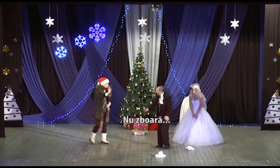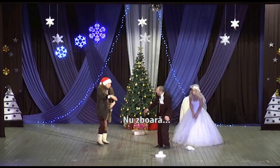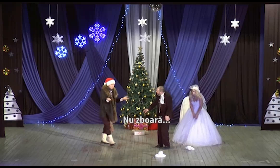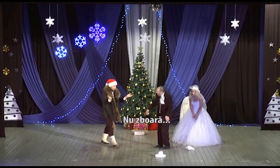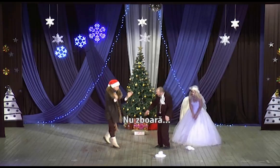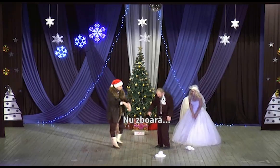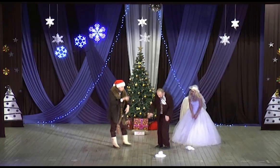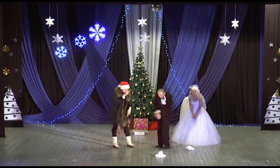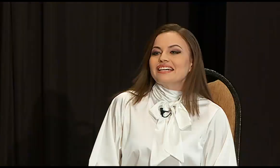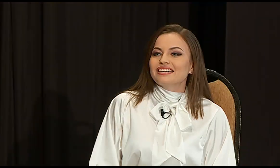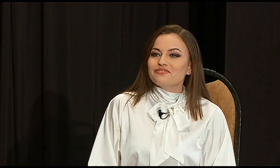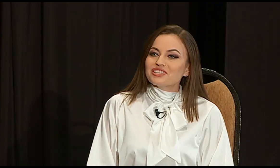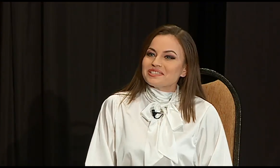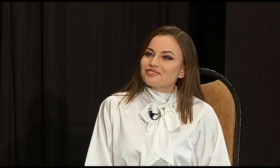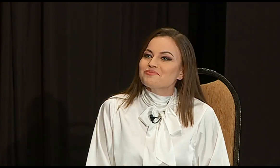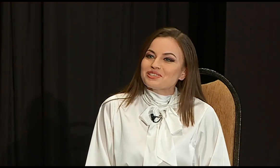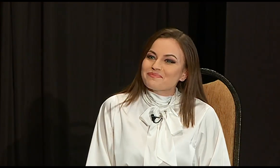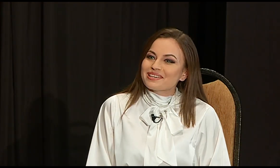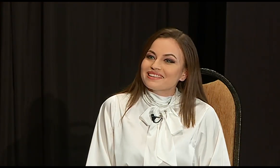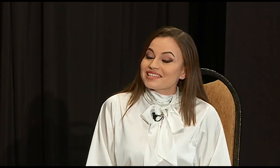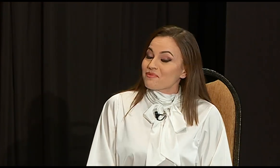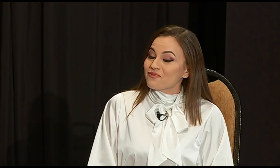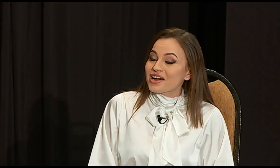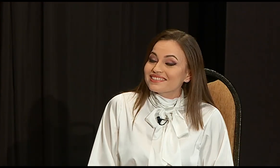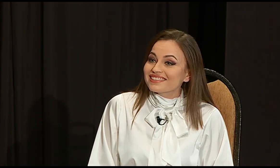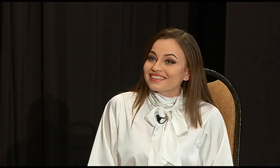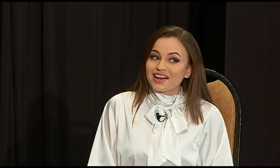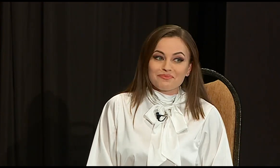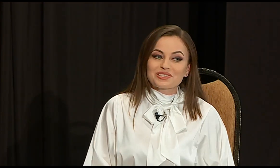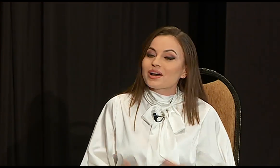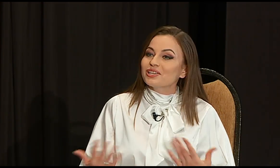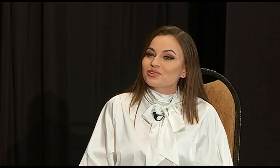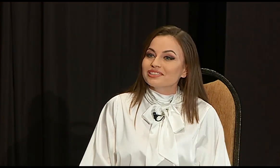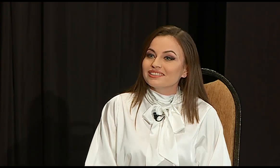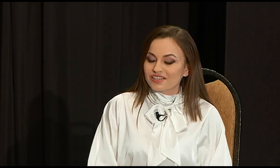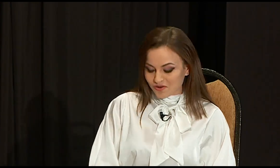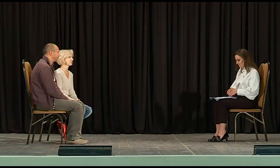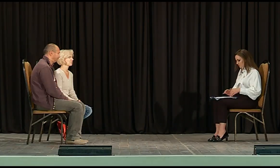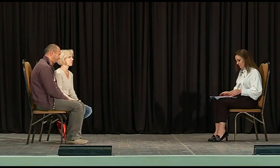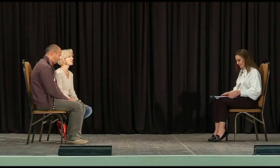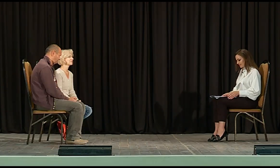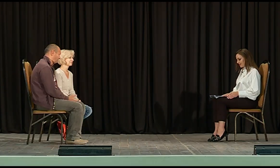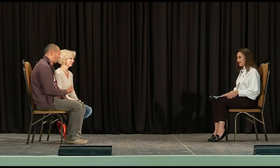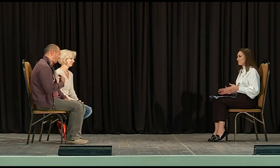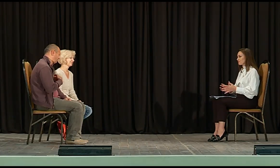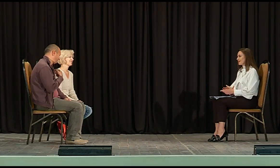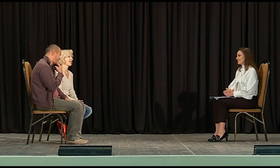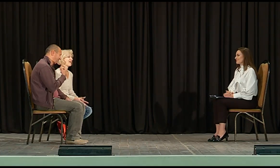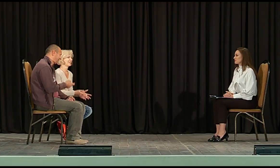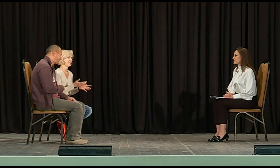Не летают. Faceți glume și pe seama voastră a persoanelor din comunitatea